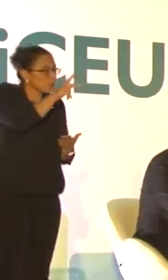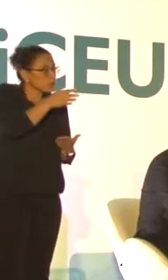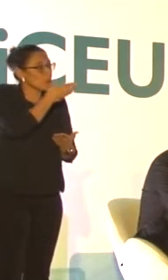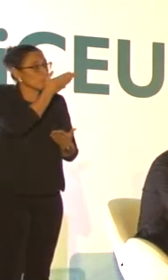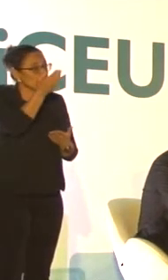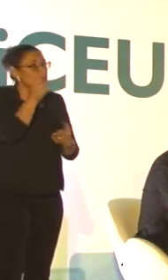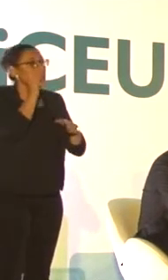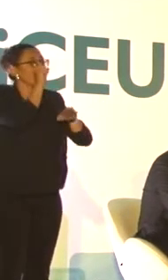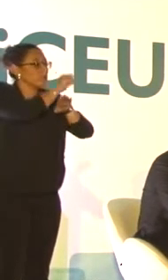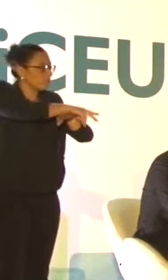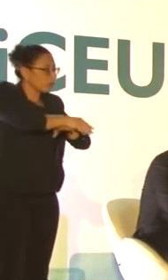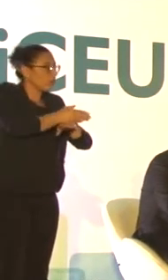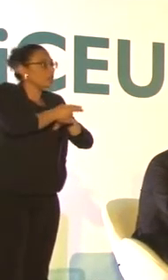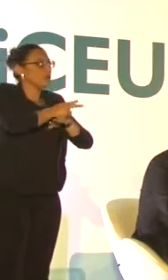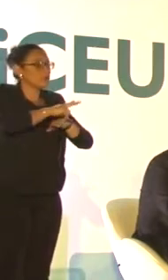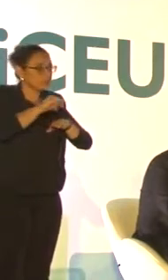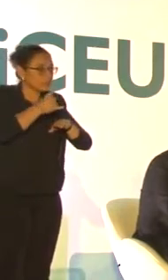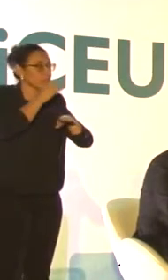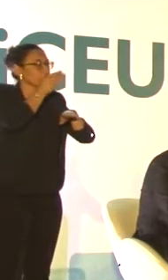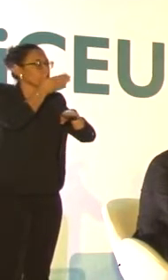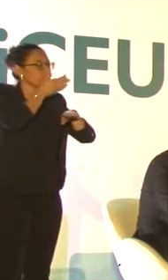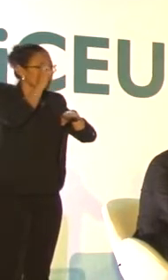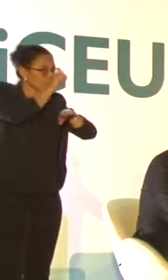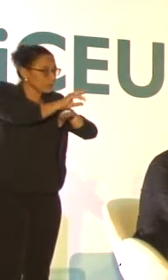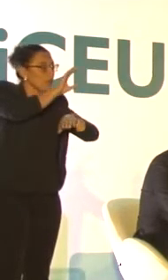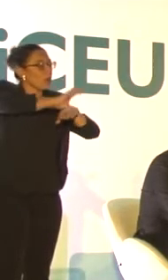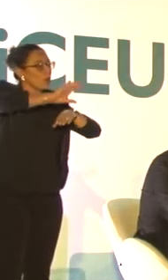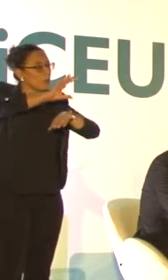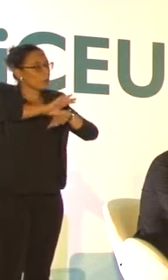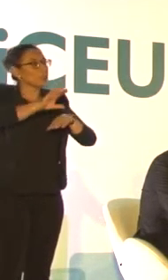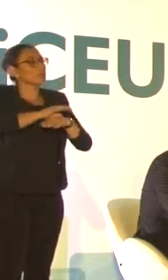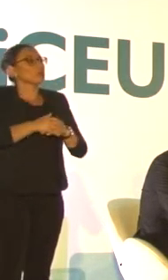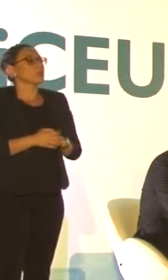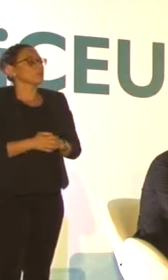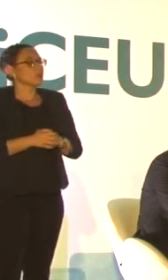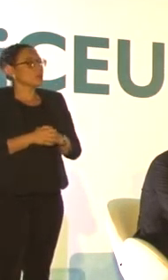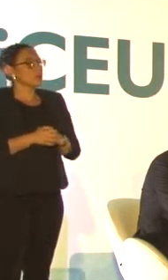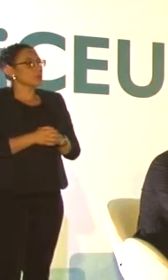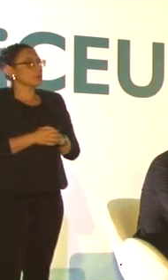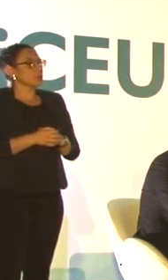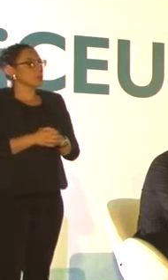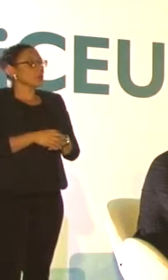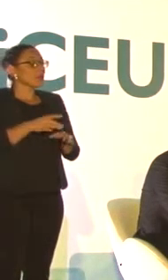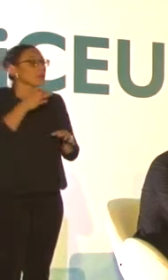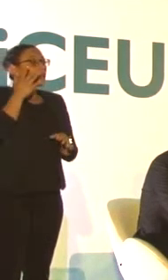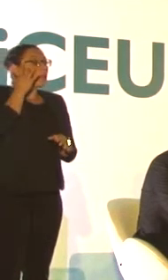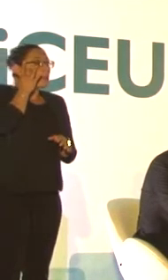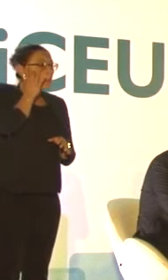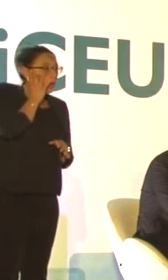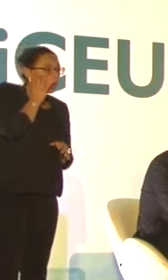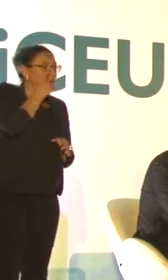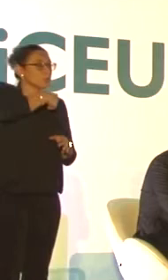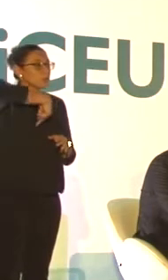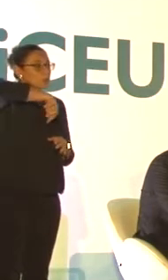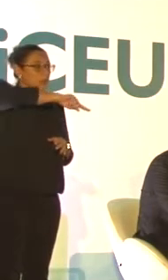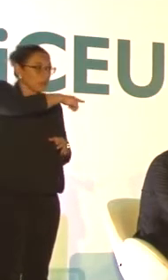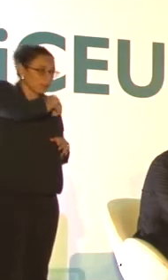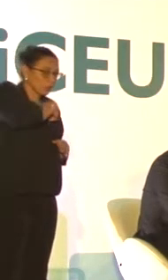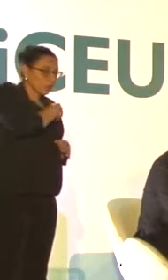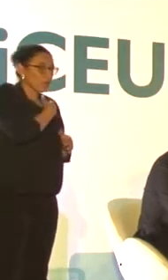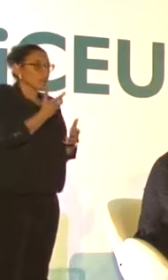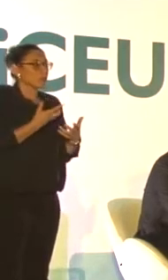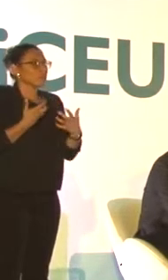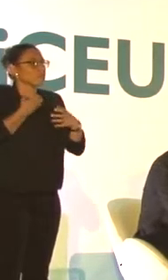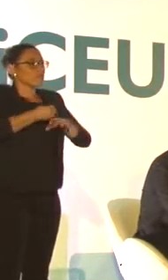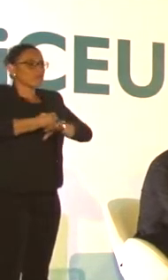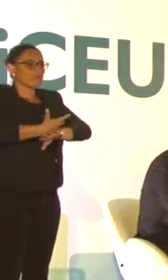vão participar desse curso. E eu acho que para nós é uma